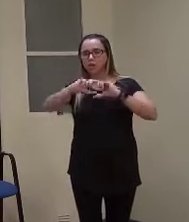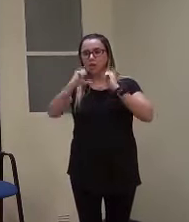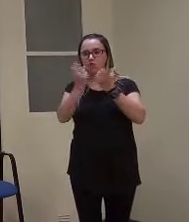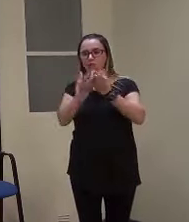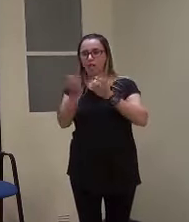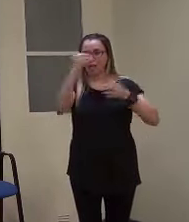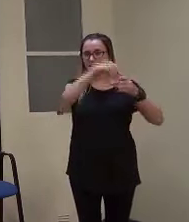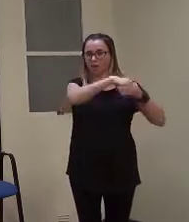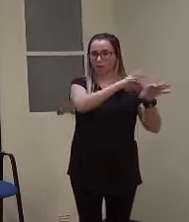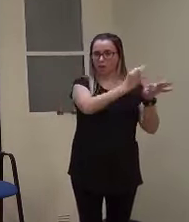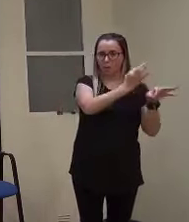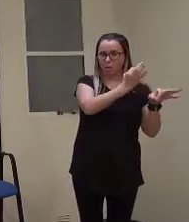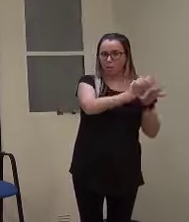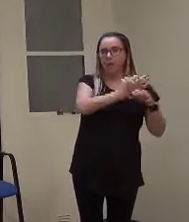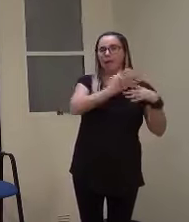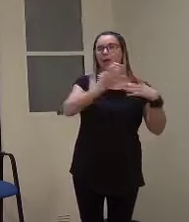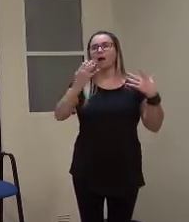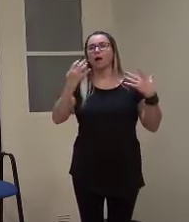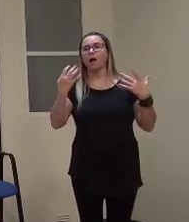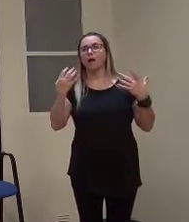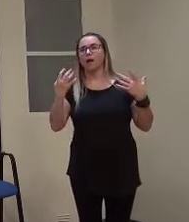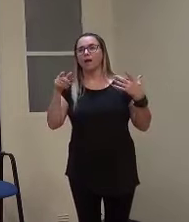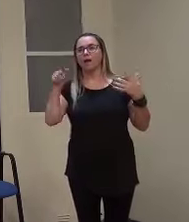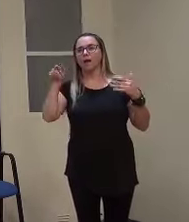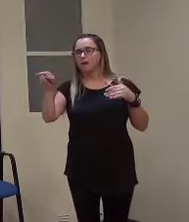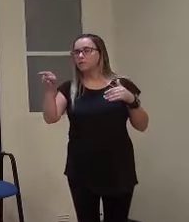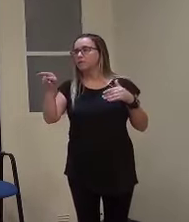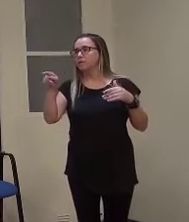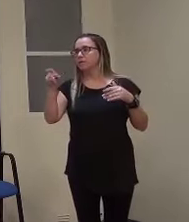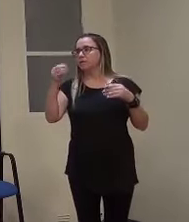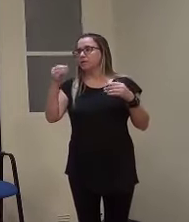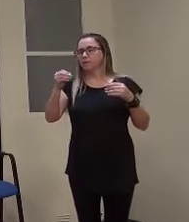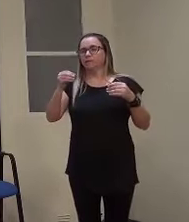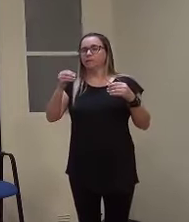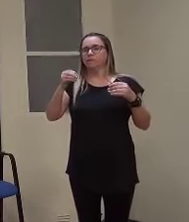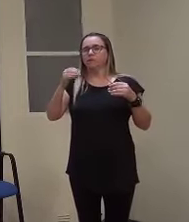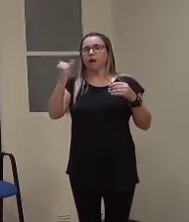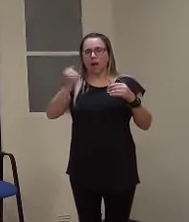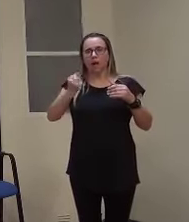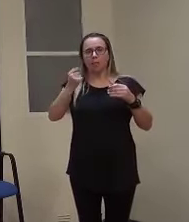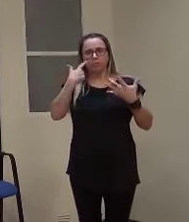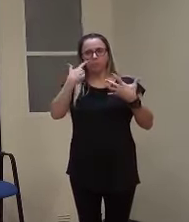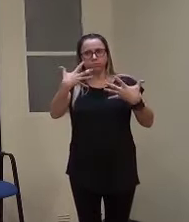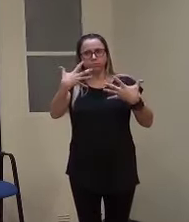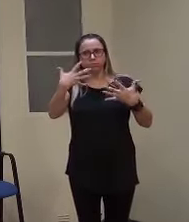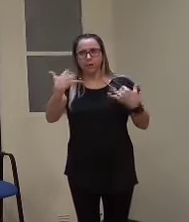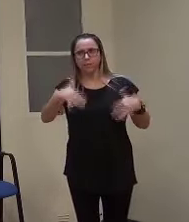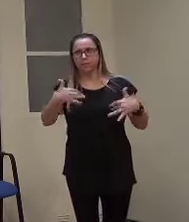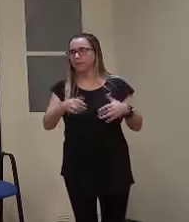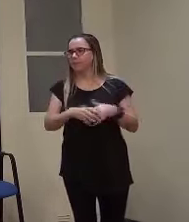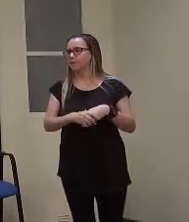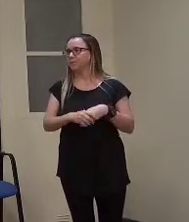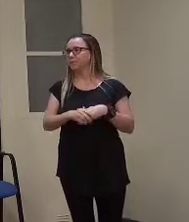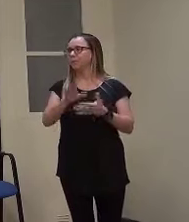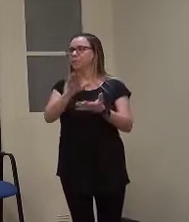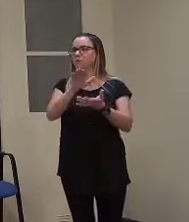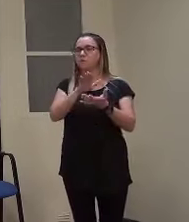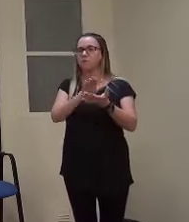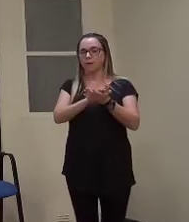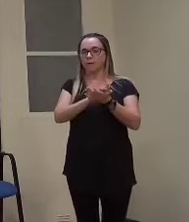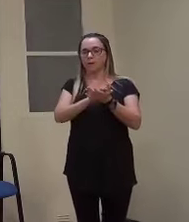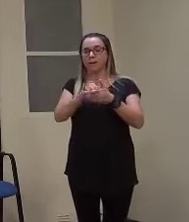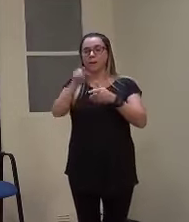escuela a las escuelas que esto va a tener muchísima resonancia respecto a la